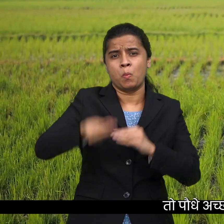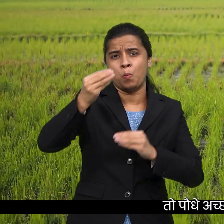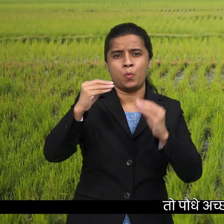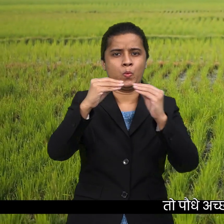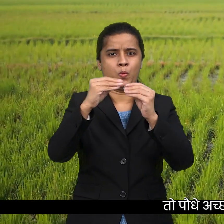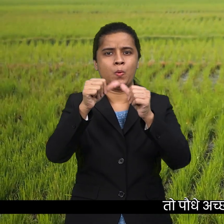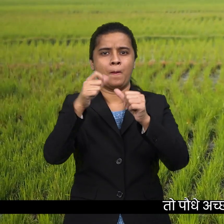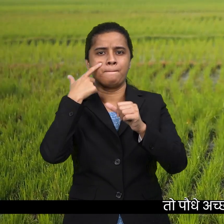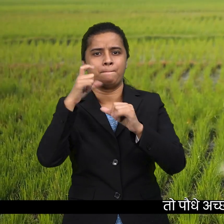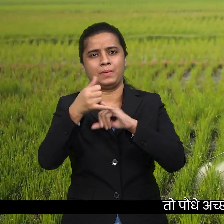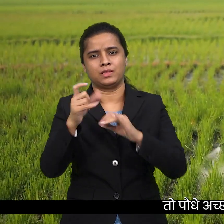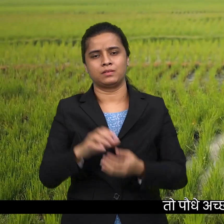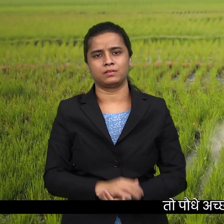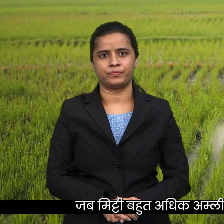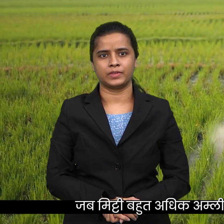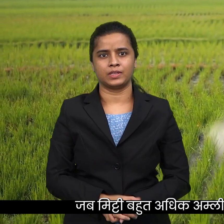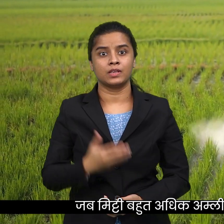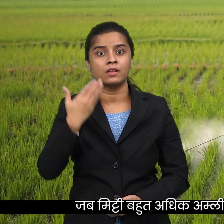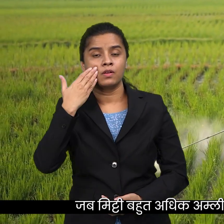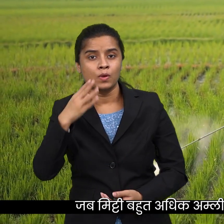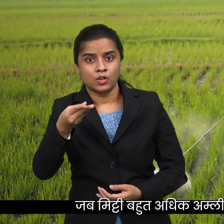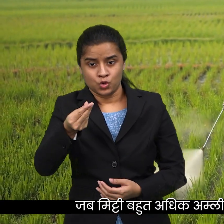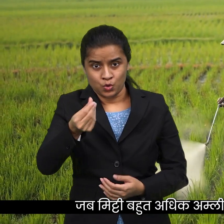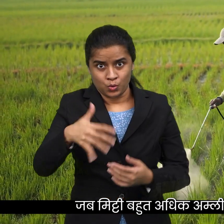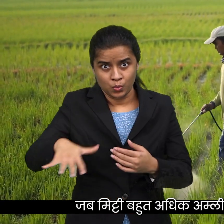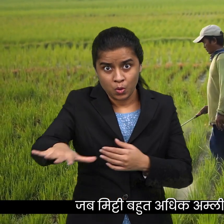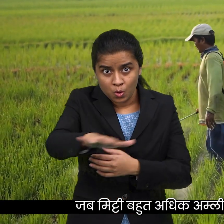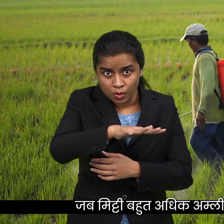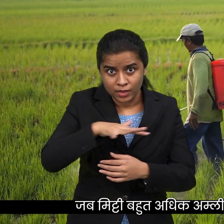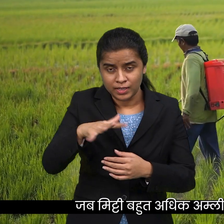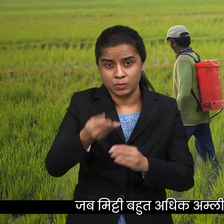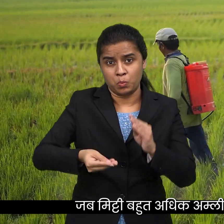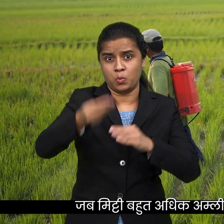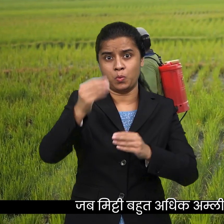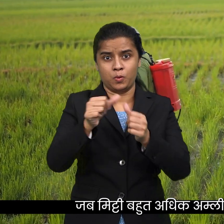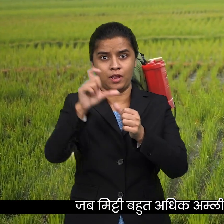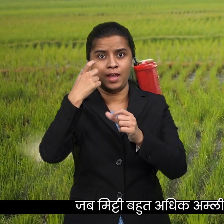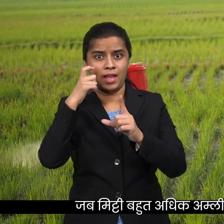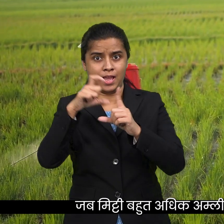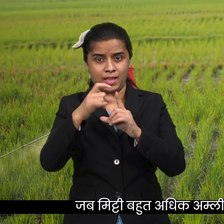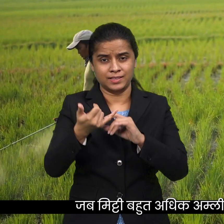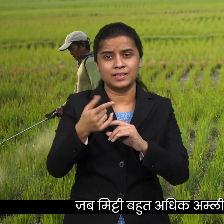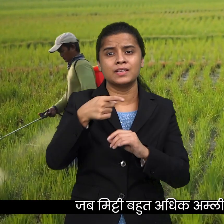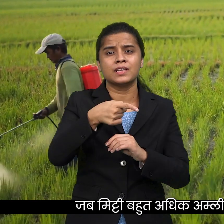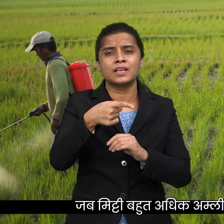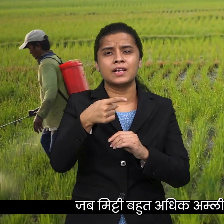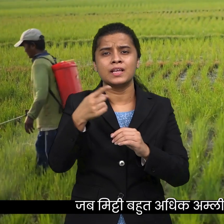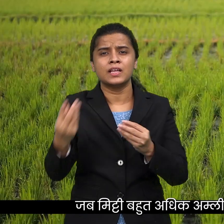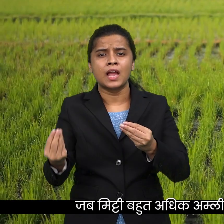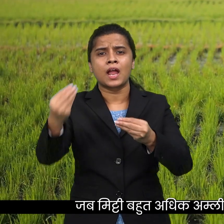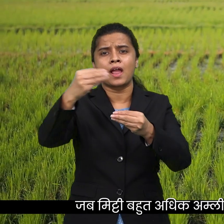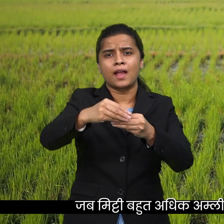से नहीं उगते हैं। जब मिट्टी बहुत अधिक अम्लीय होती है तो उसका